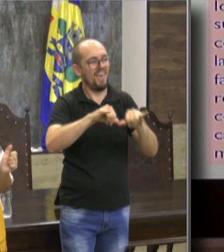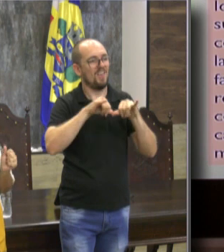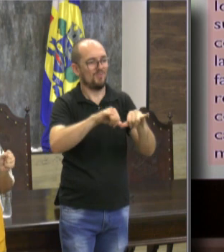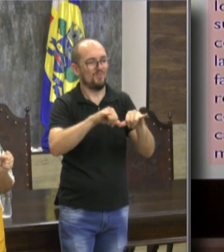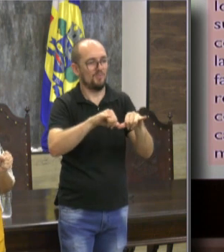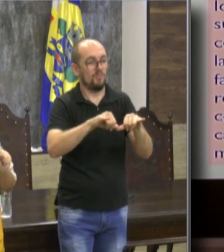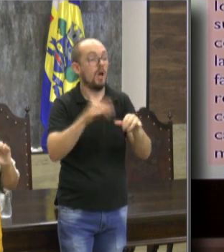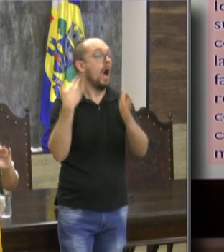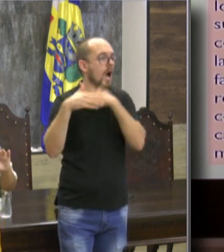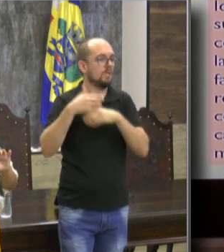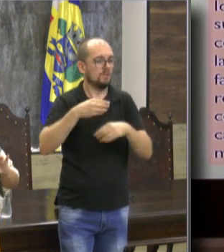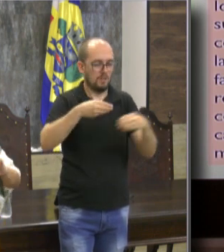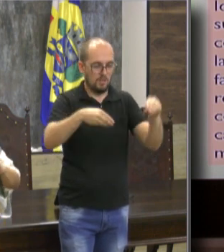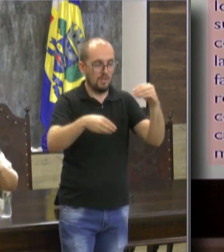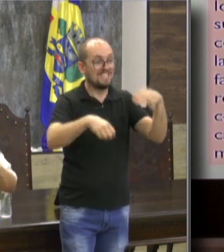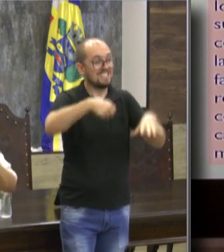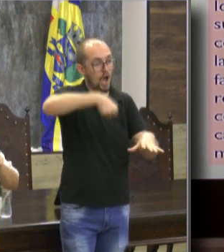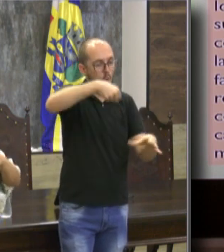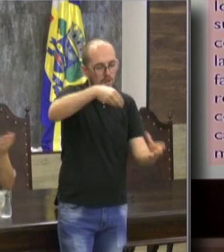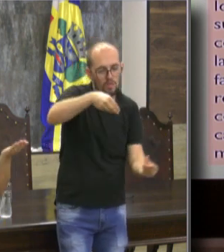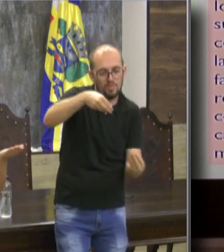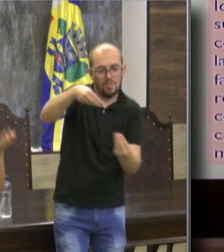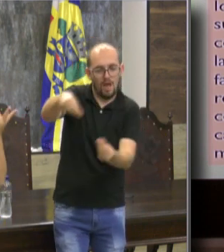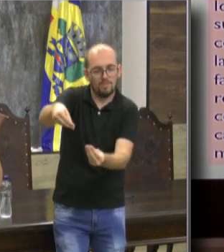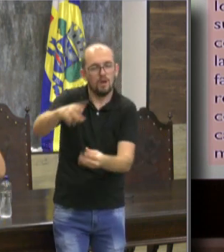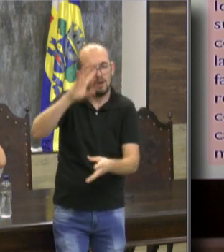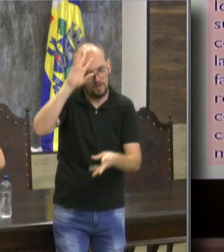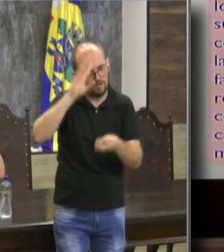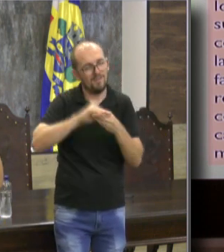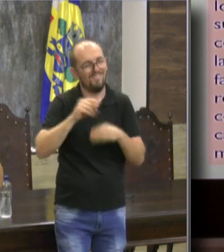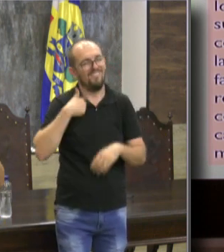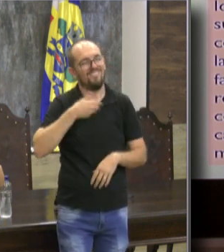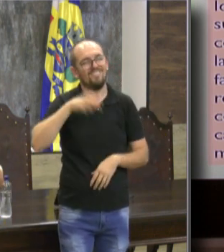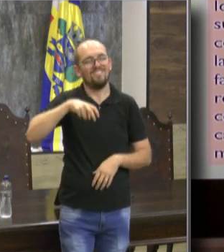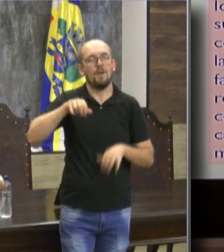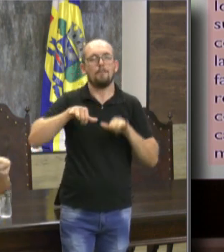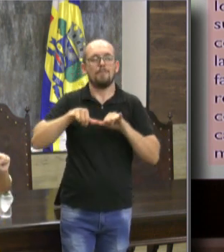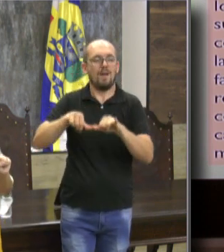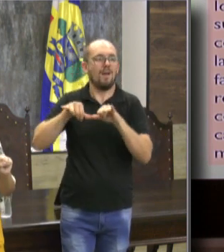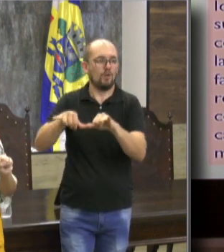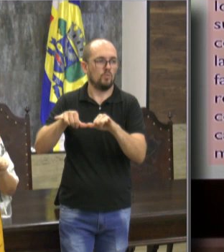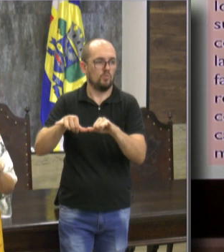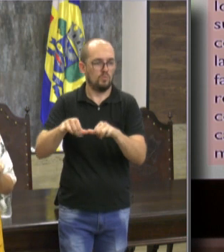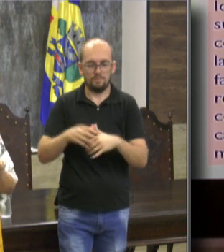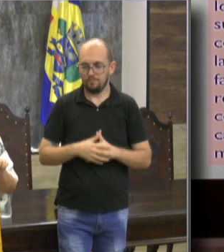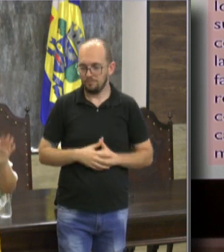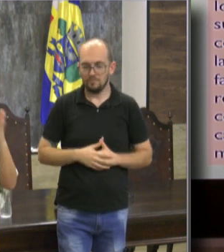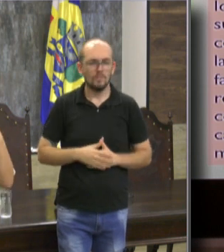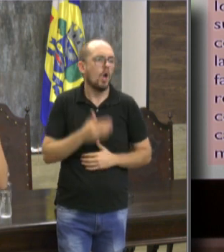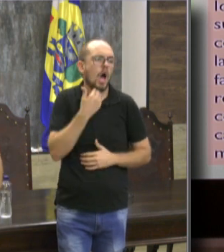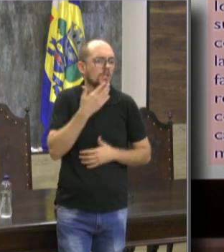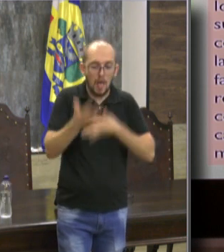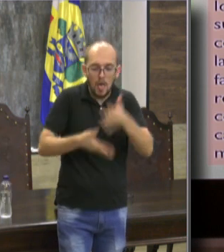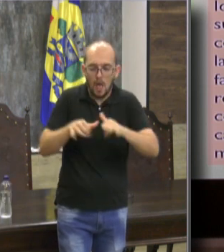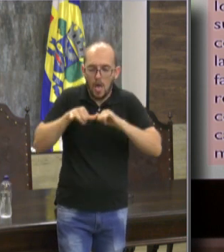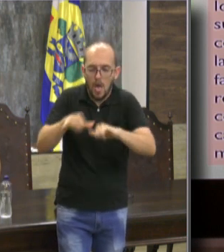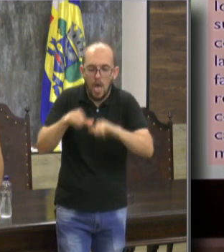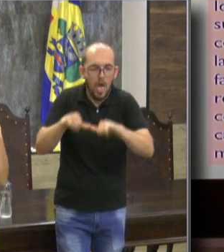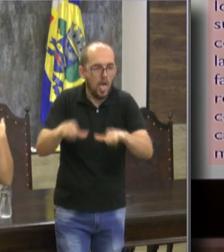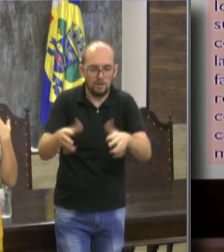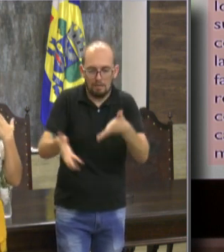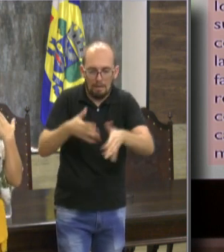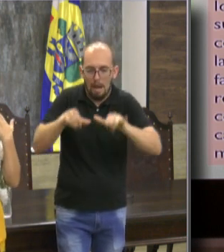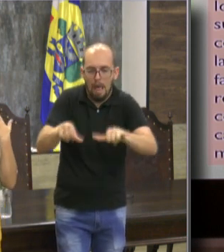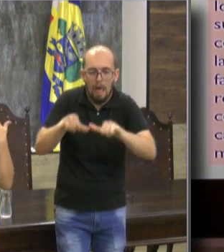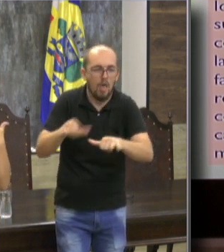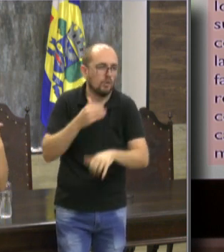de antecipação. Por quê? Quando eu faço para ele, hoje, segunda, nós dois mercado, sinal de mercado ele já entendeu.